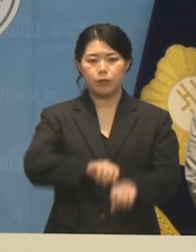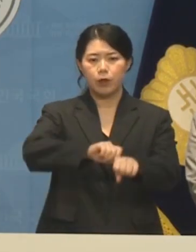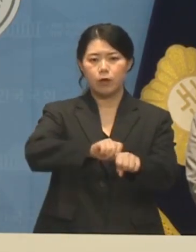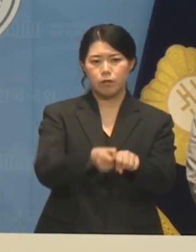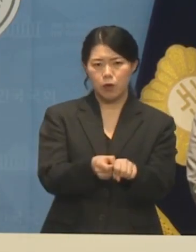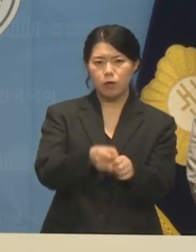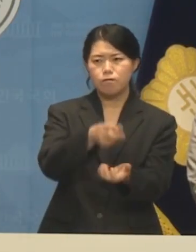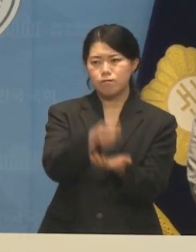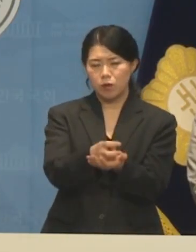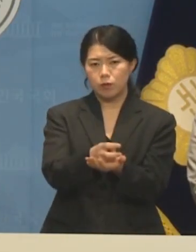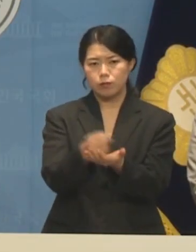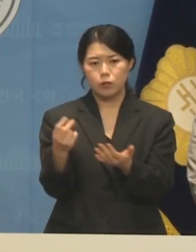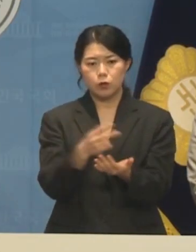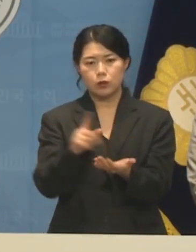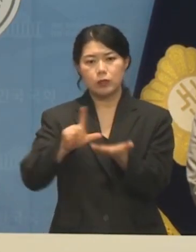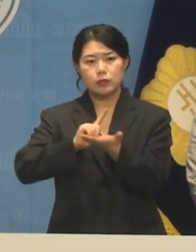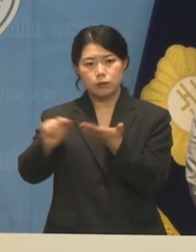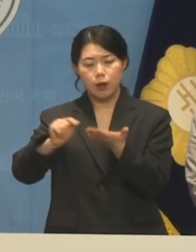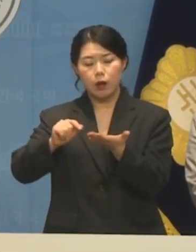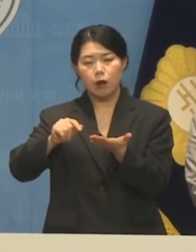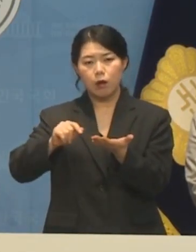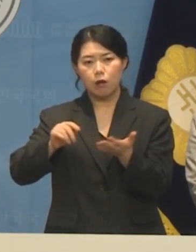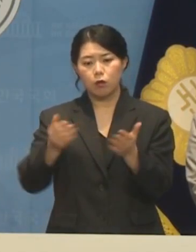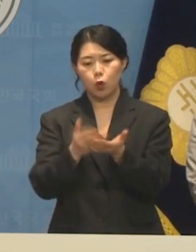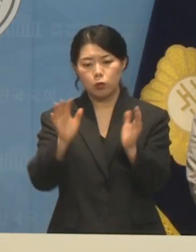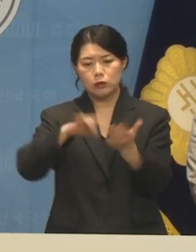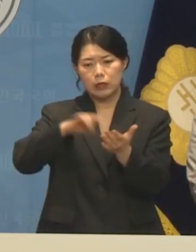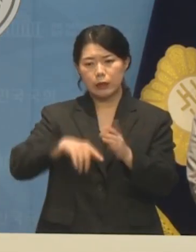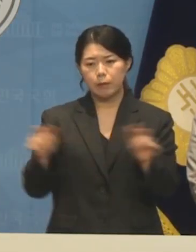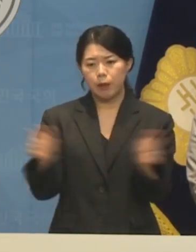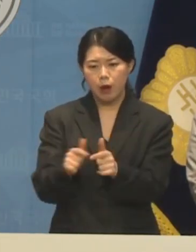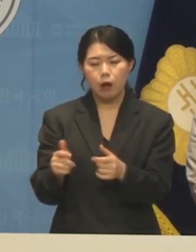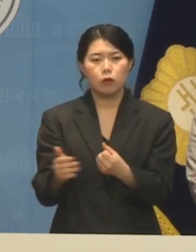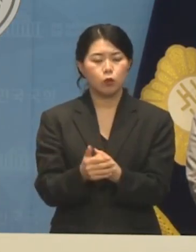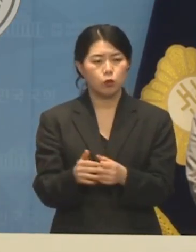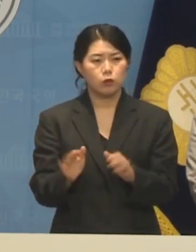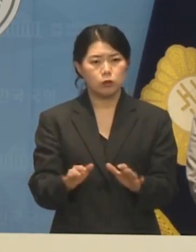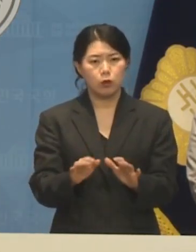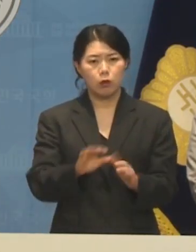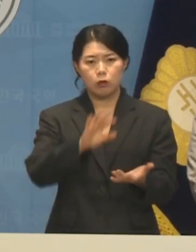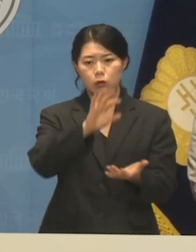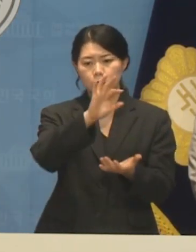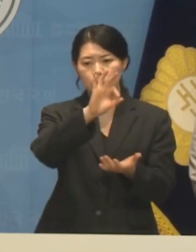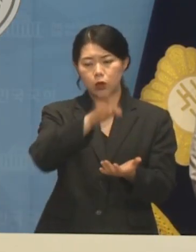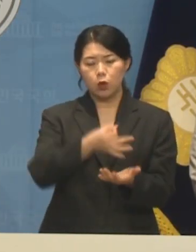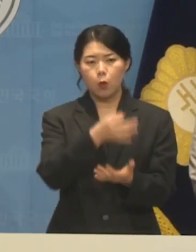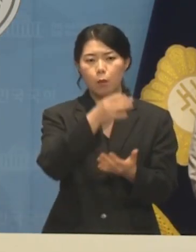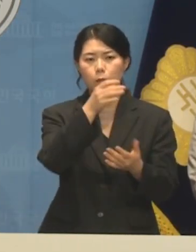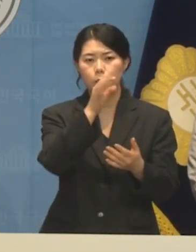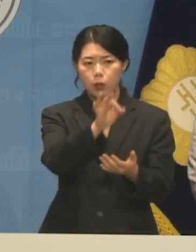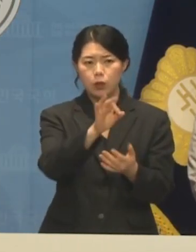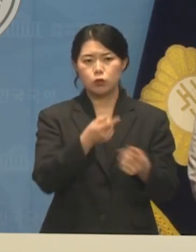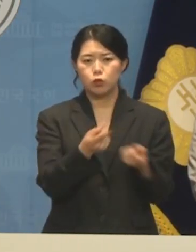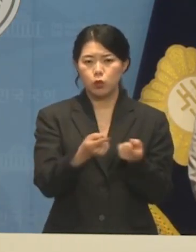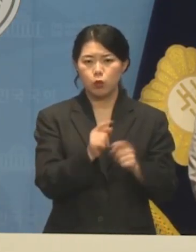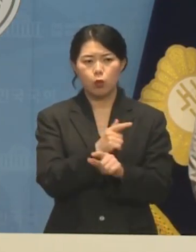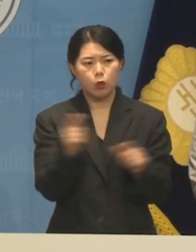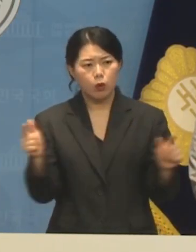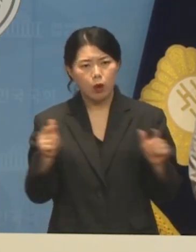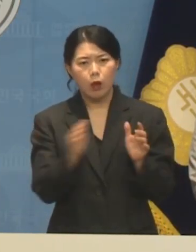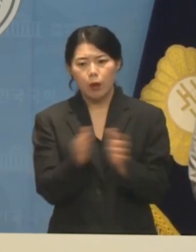제도 부활, 지방교부세 삭감으로 인해 인건비 조정, 임금 동결 얘기들이 나오고